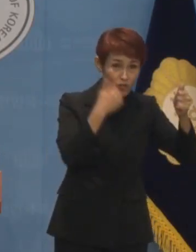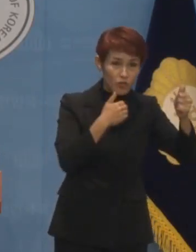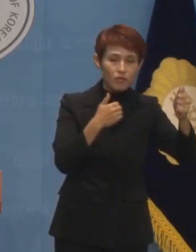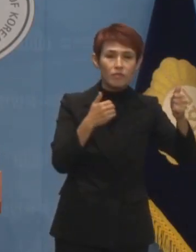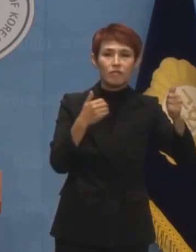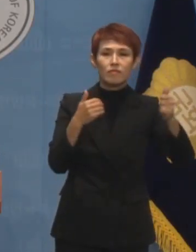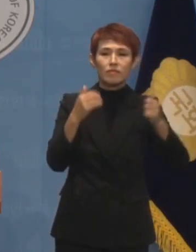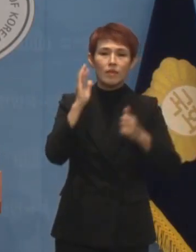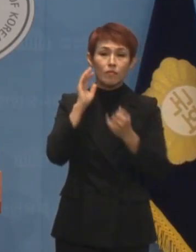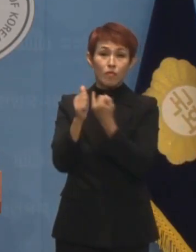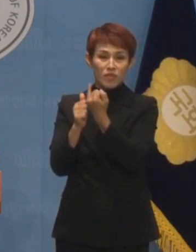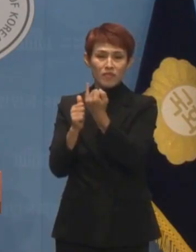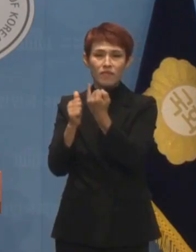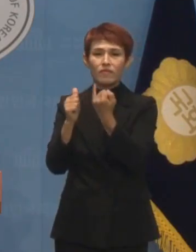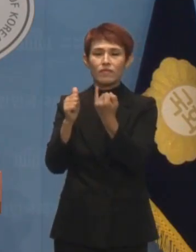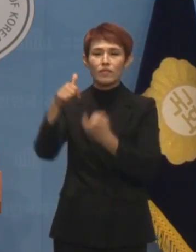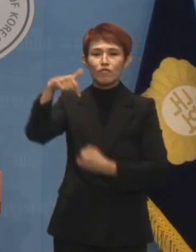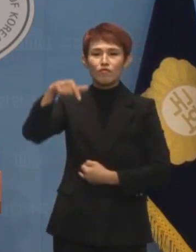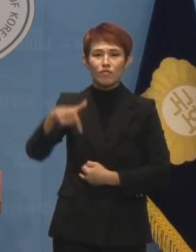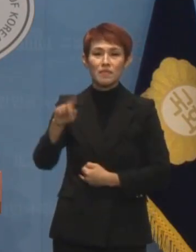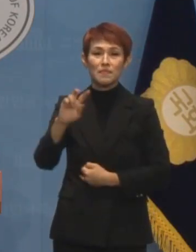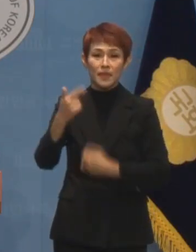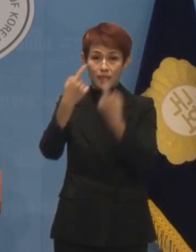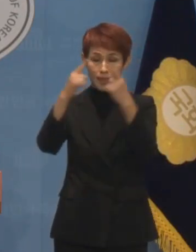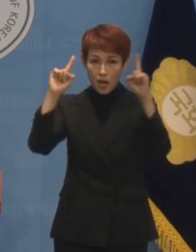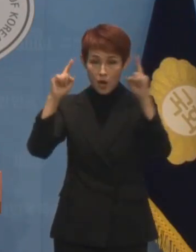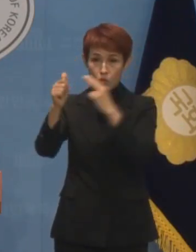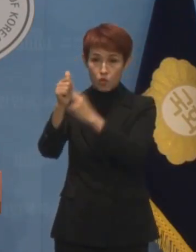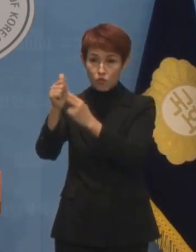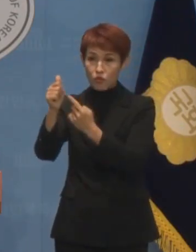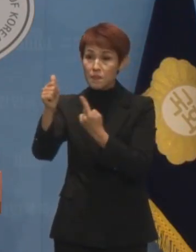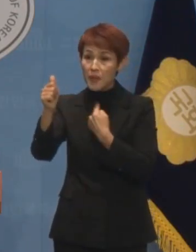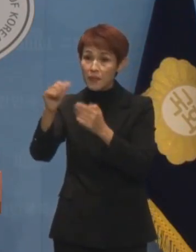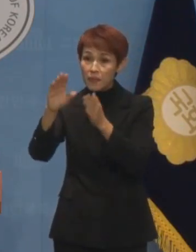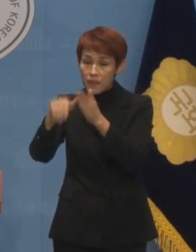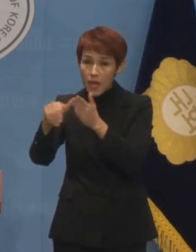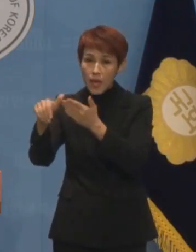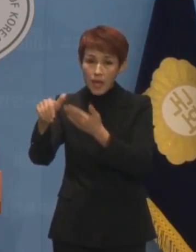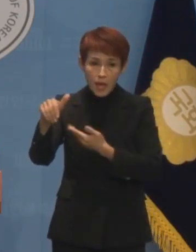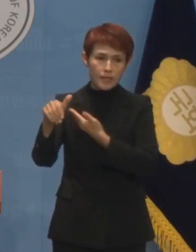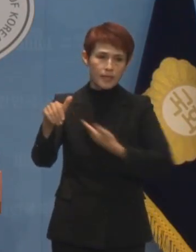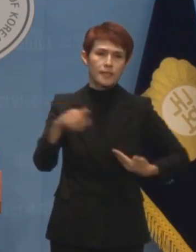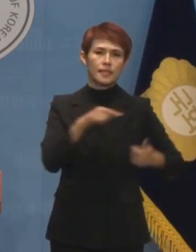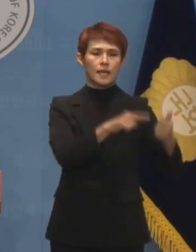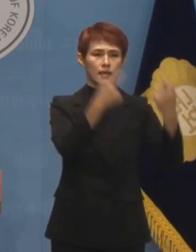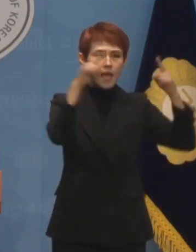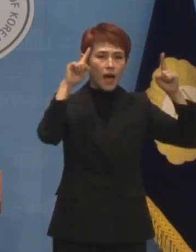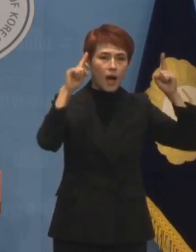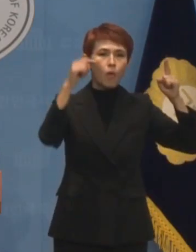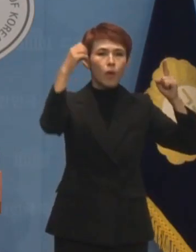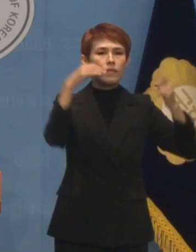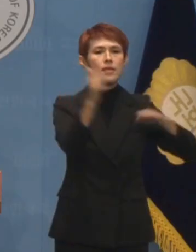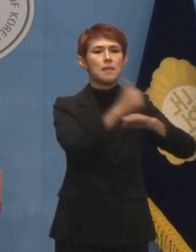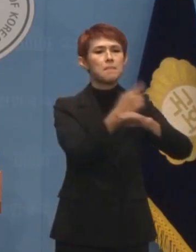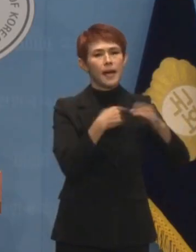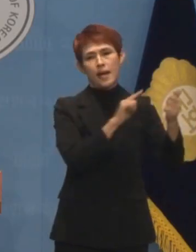국민대 겸임교수로 재직했던 시기와 정확히 같은 시기에 국민대 경영대학원을 다녔다고